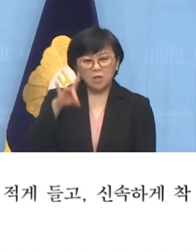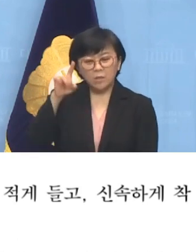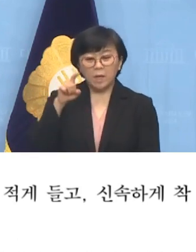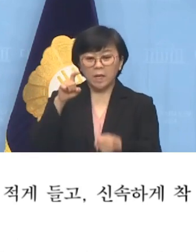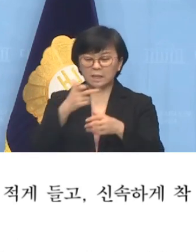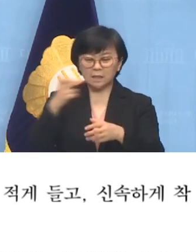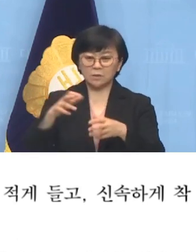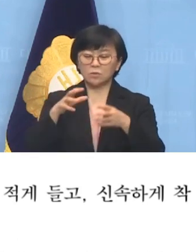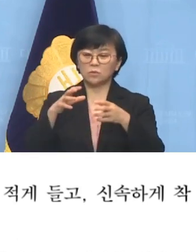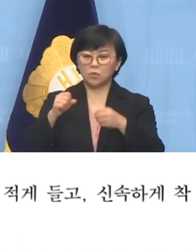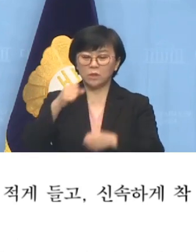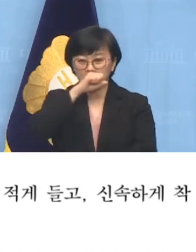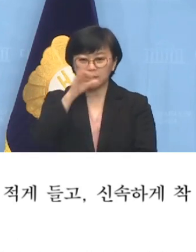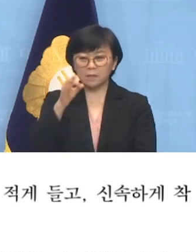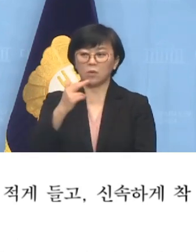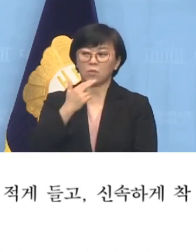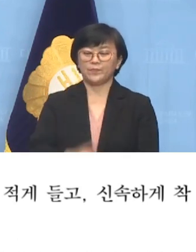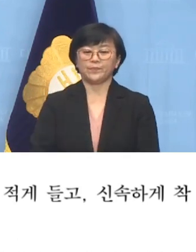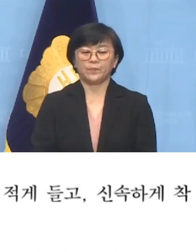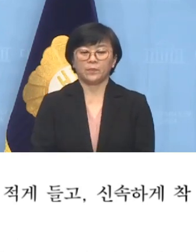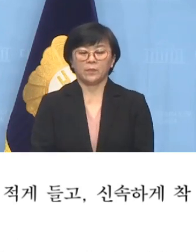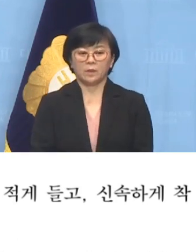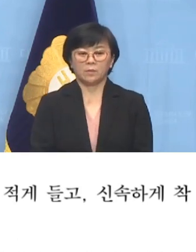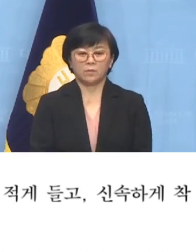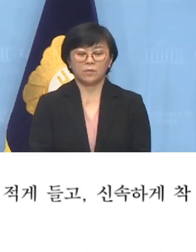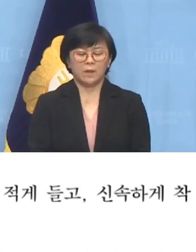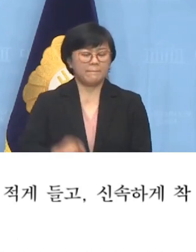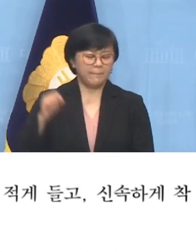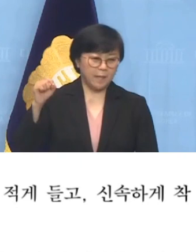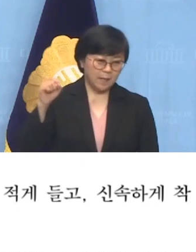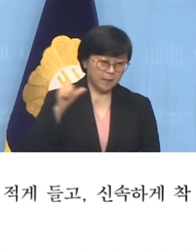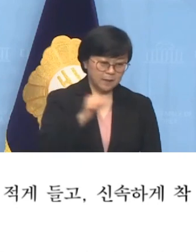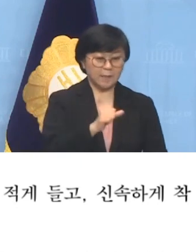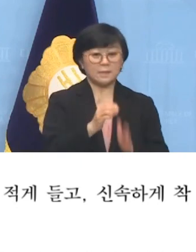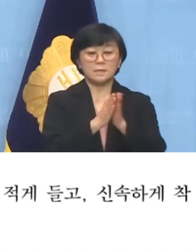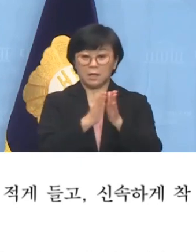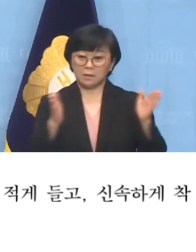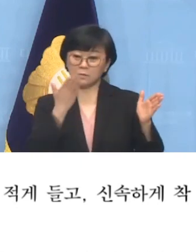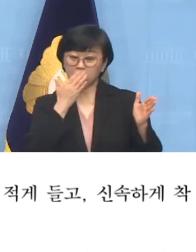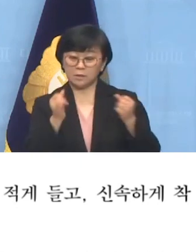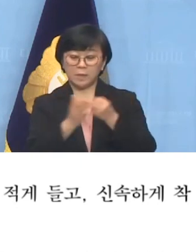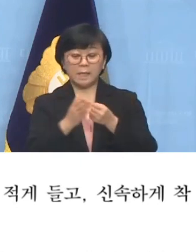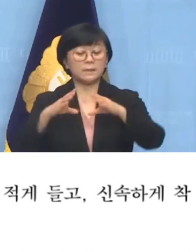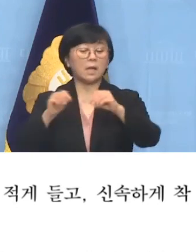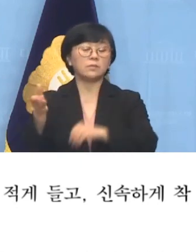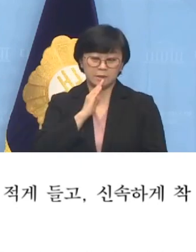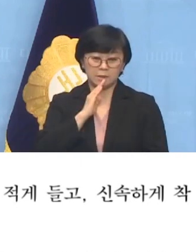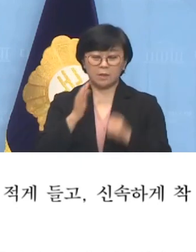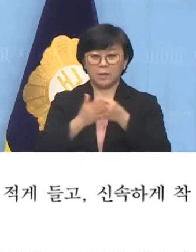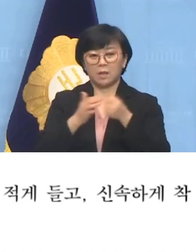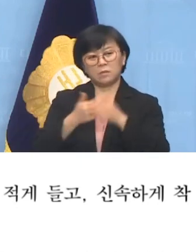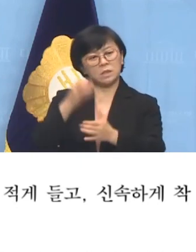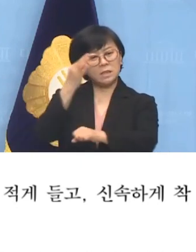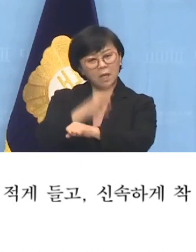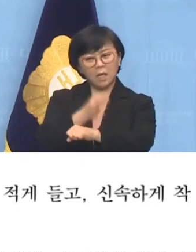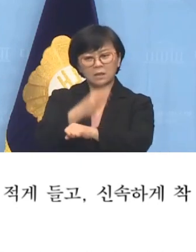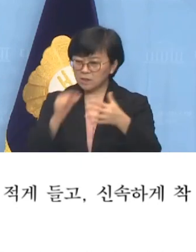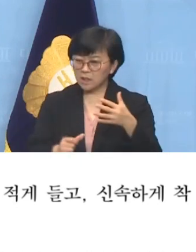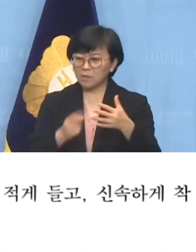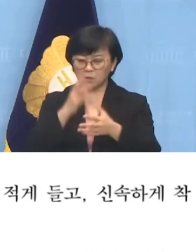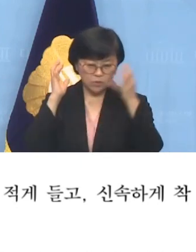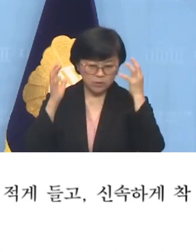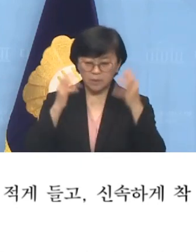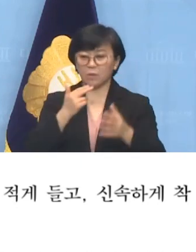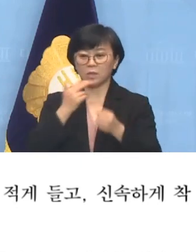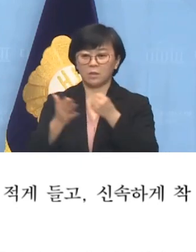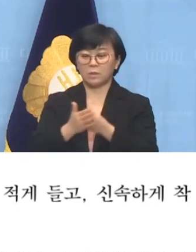목돈이 들어가지 않습니다. 예산이 들어갈 일이 별로 없겠죠. 그렇게 하고 신속하게 착공이 가능합니다. 토지를 빌리는 거기 때문에 비교적 사들이는 것보다는